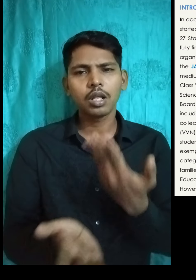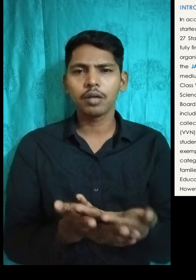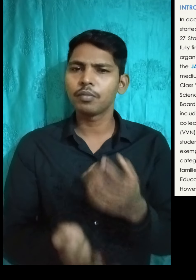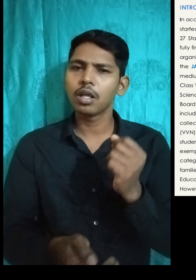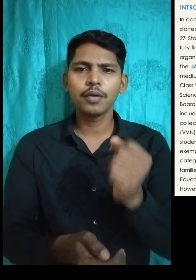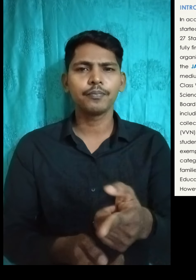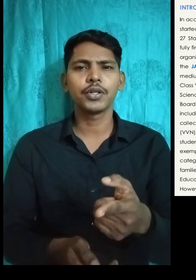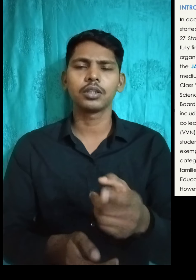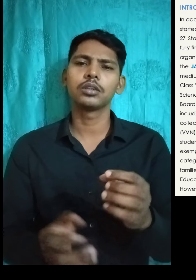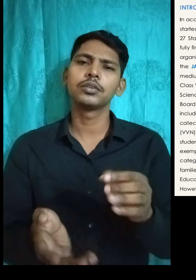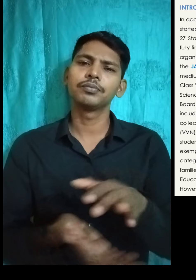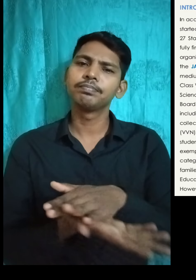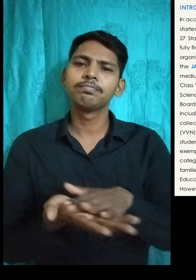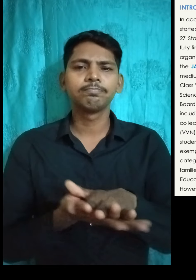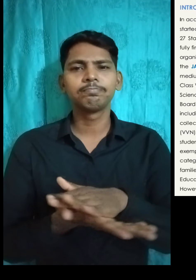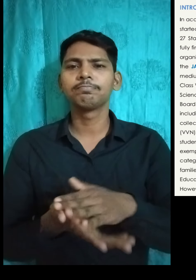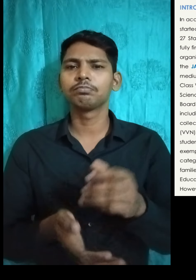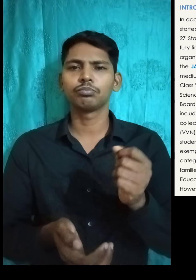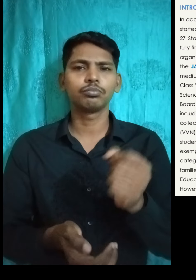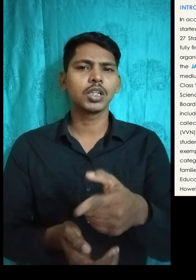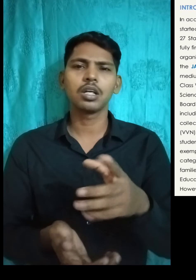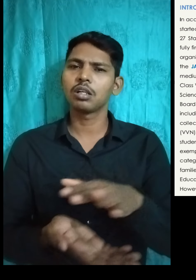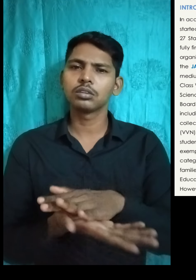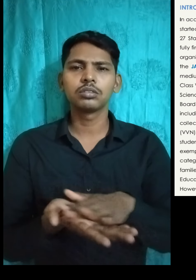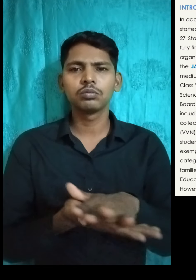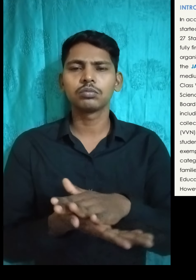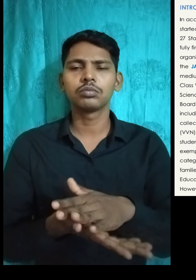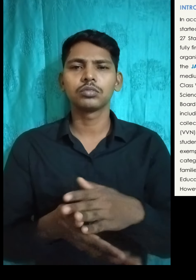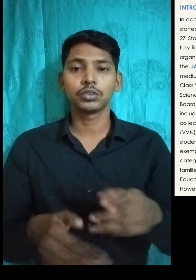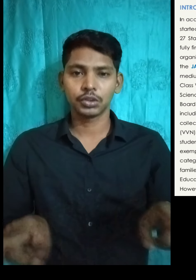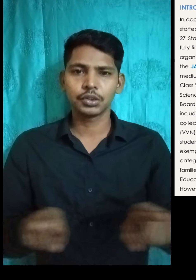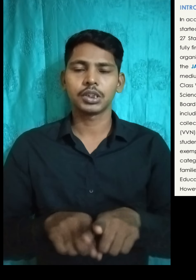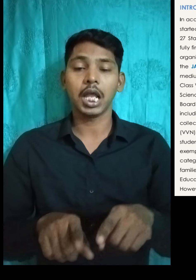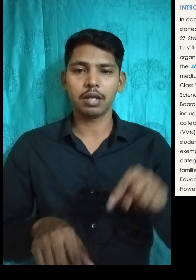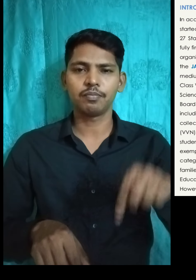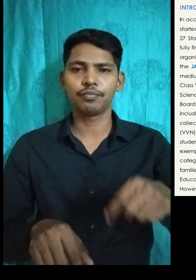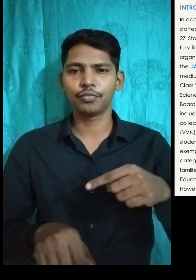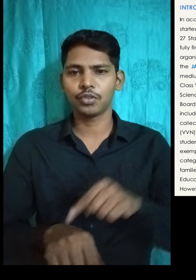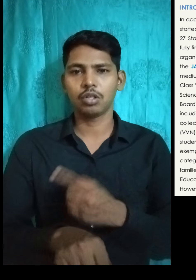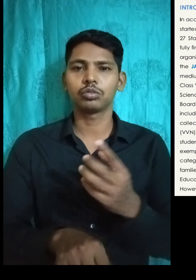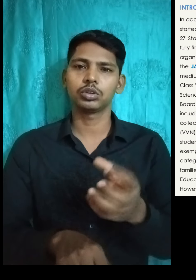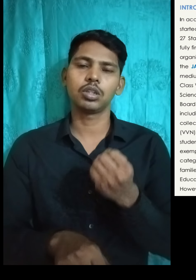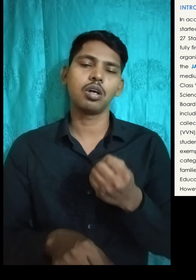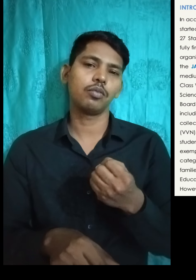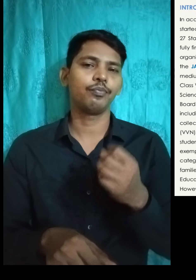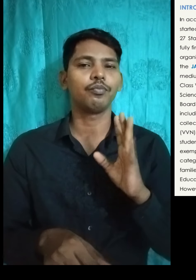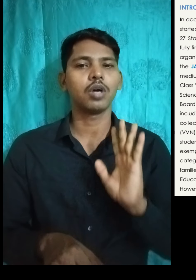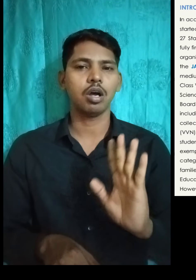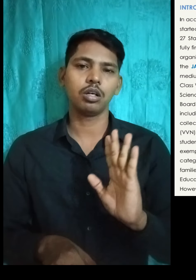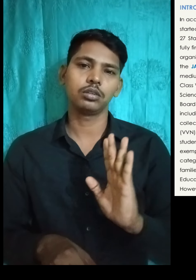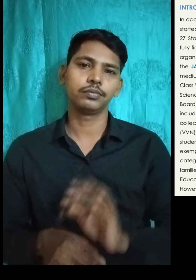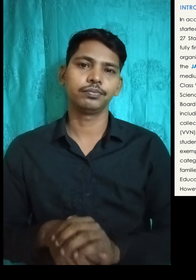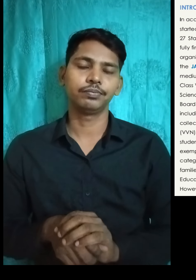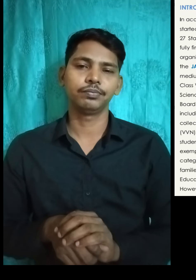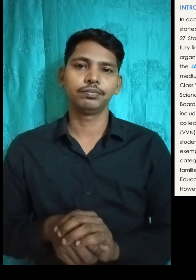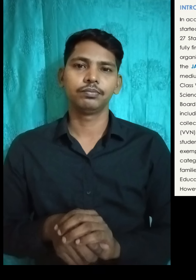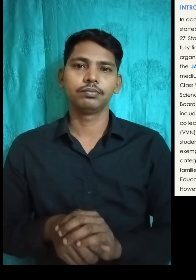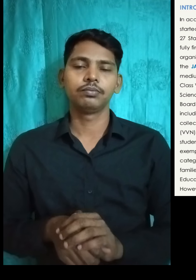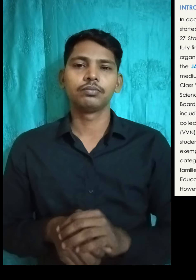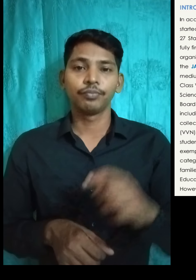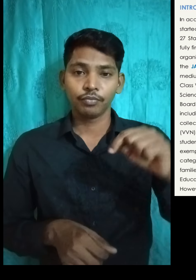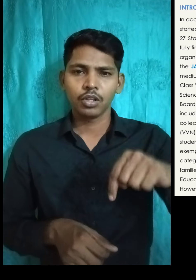अब 4th पॉइंट पे हम बात करते हैं, चौथी बिंदु पर बात करते हैं कि वैसे विद्यार्थी ध्यान दें